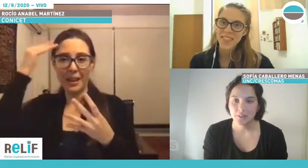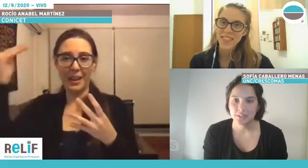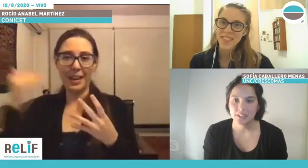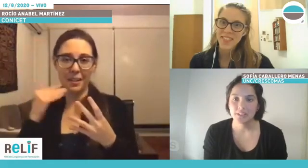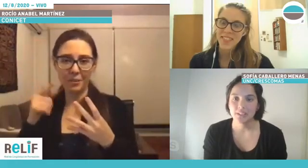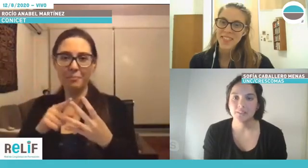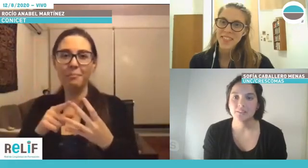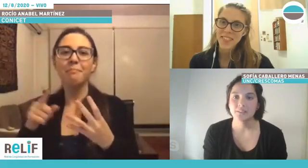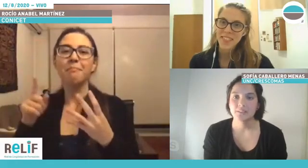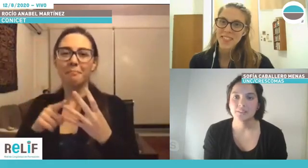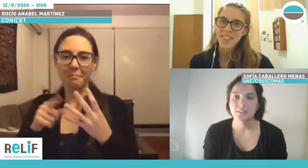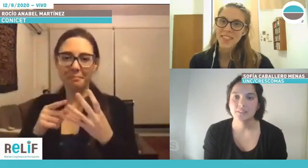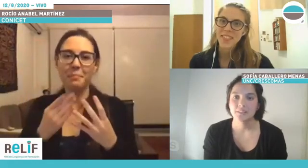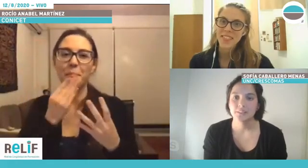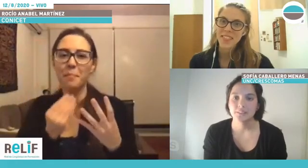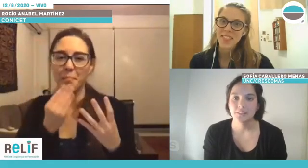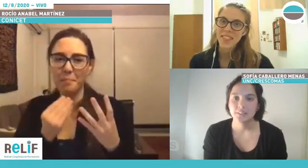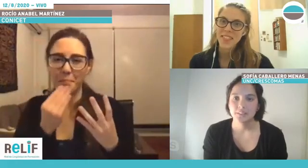Alejandro Makotrinsky,